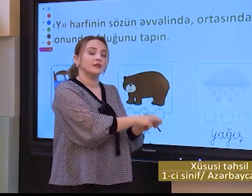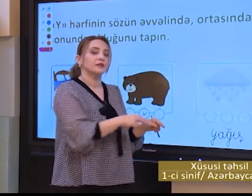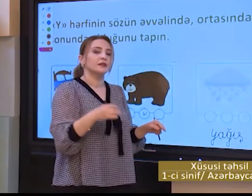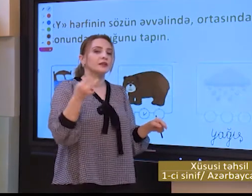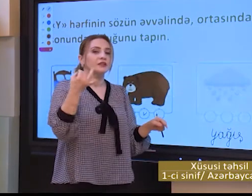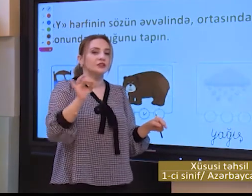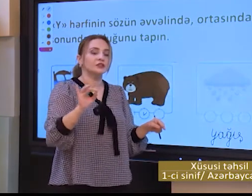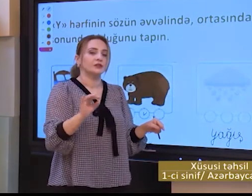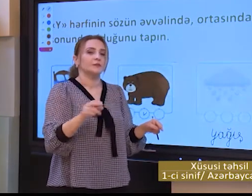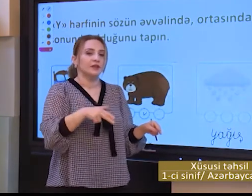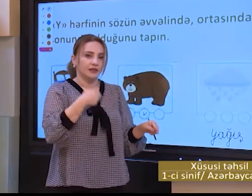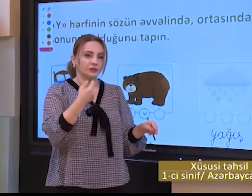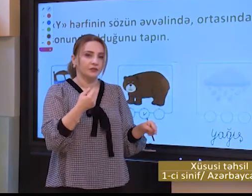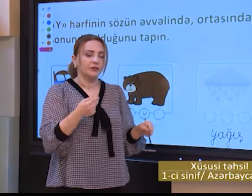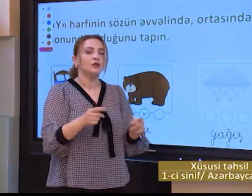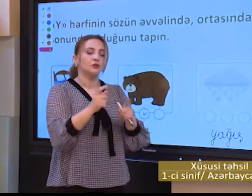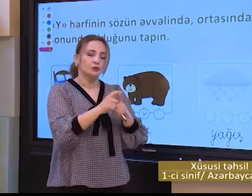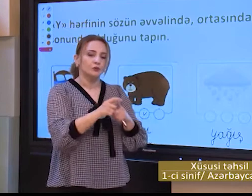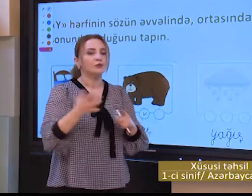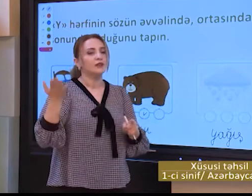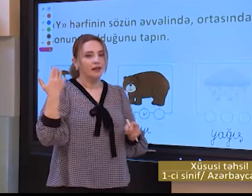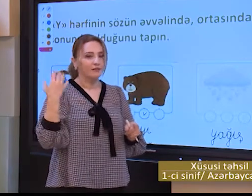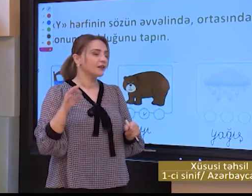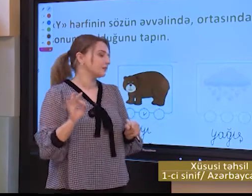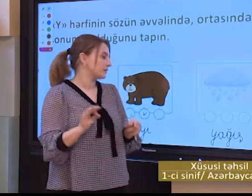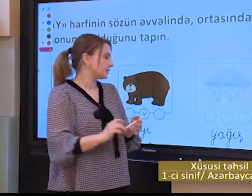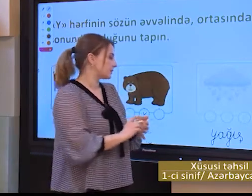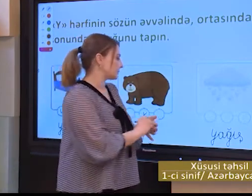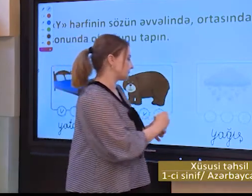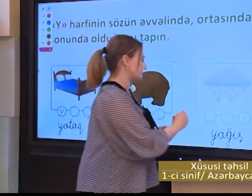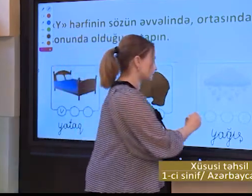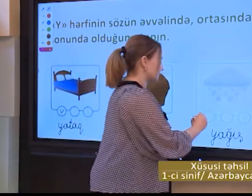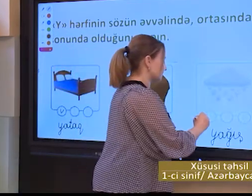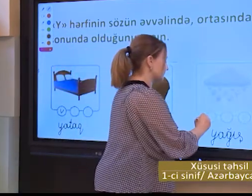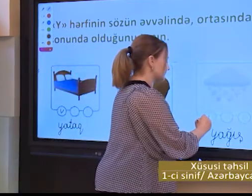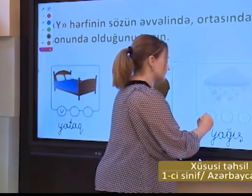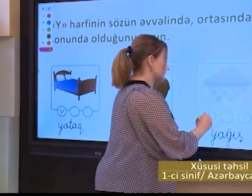Burada y hərfi sözün əvvəlindədir.